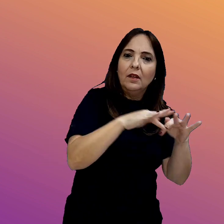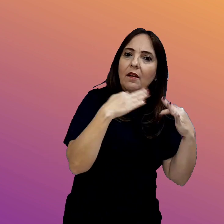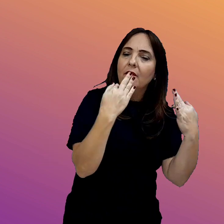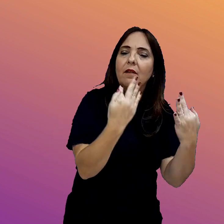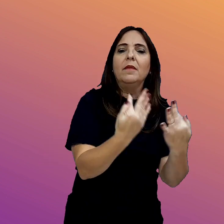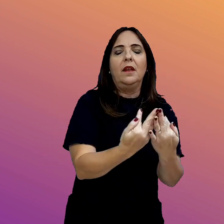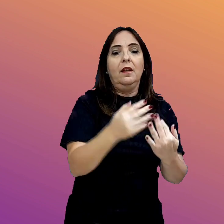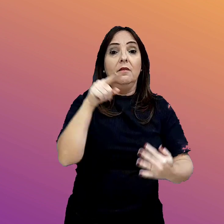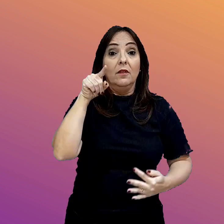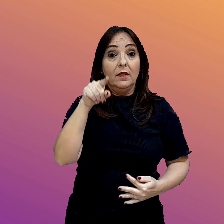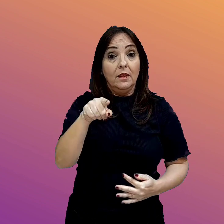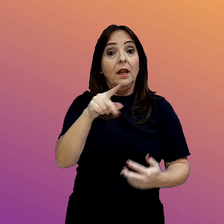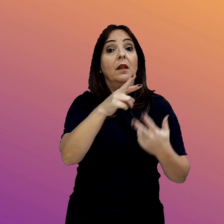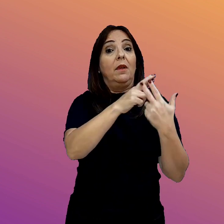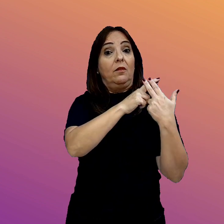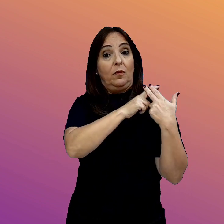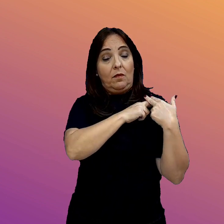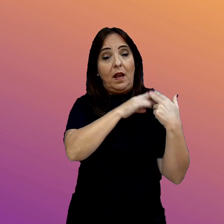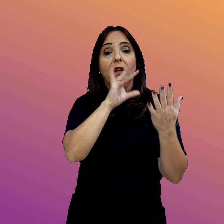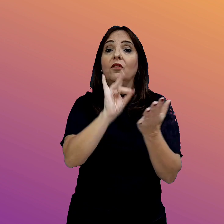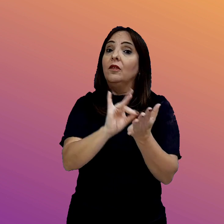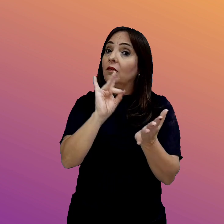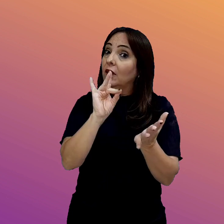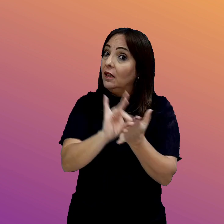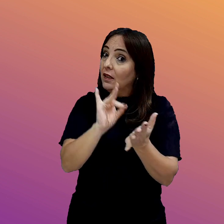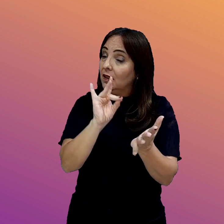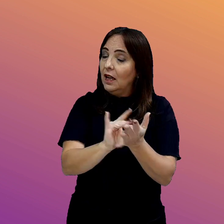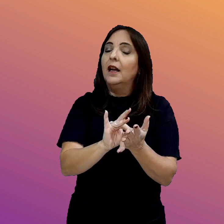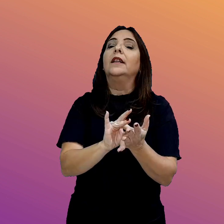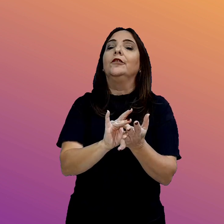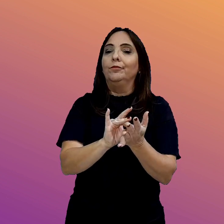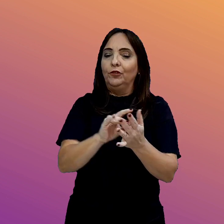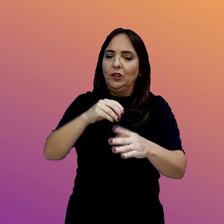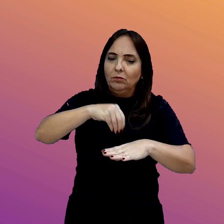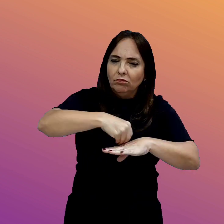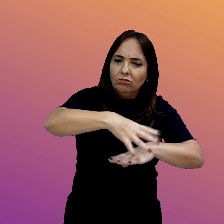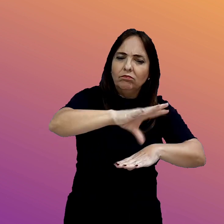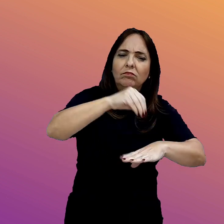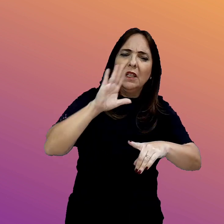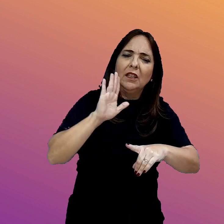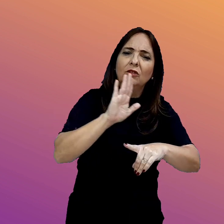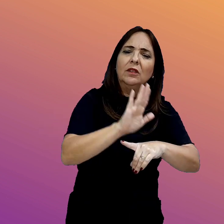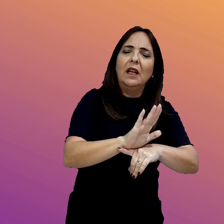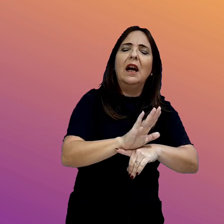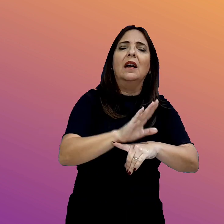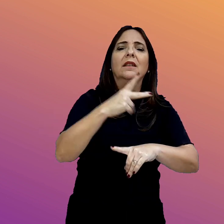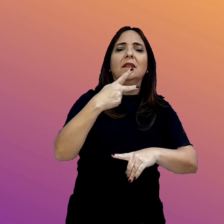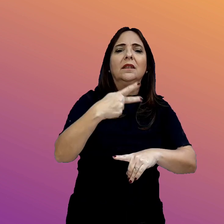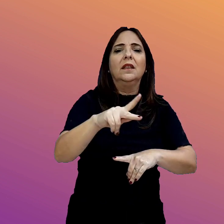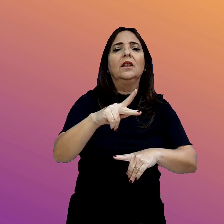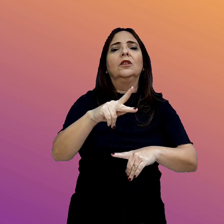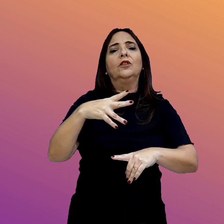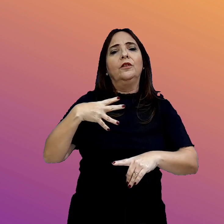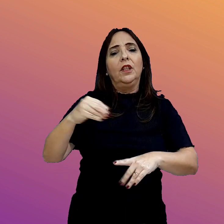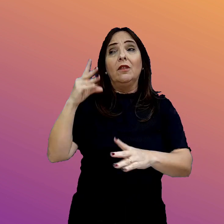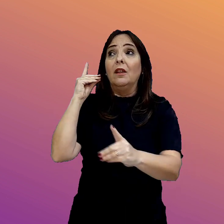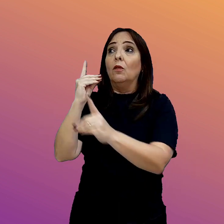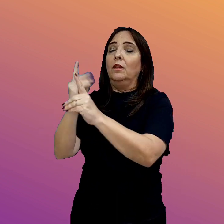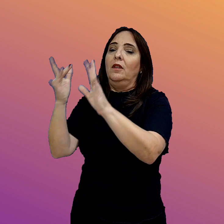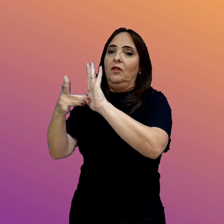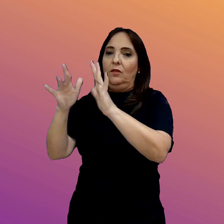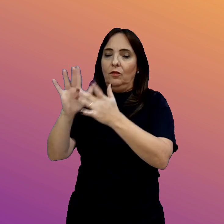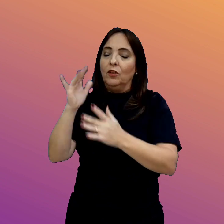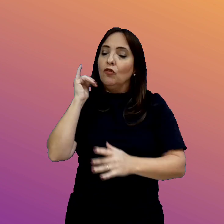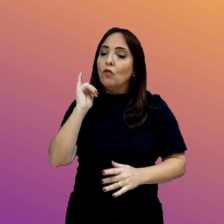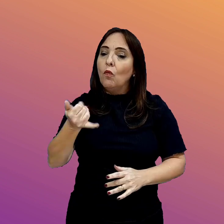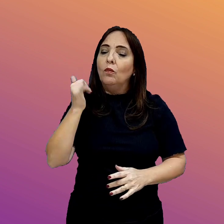tem uma responsabilidade muito grande de levar seus filhos à presença de Jesus, de contar para os seus filhos quem é Jesus, os milagres que ele